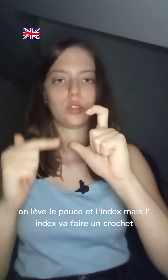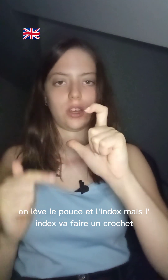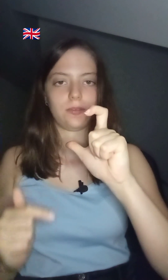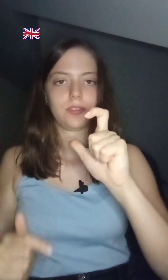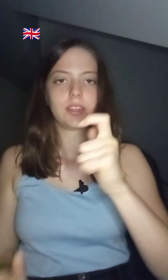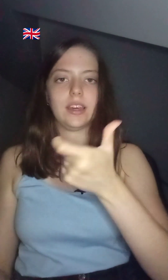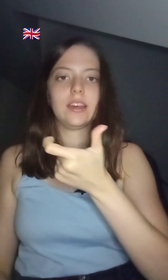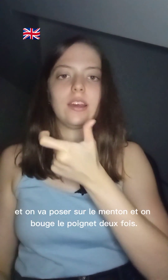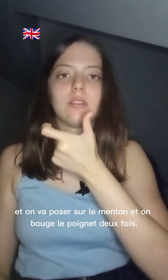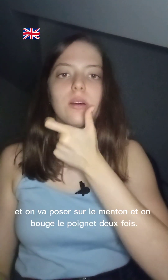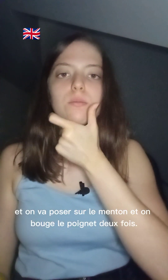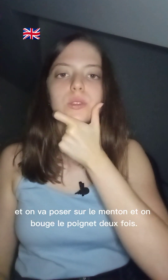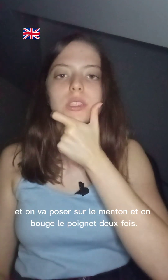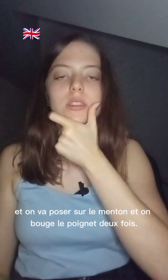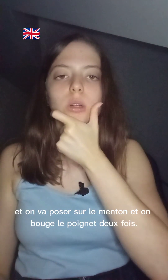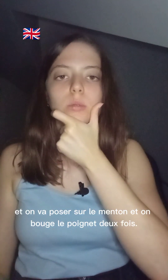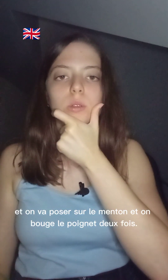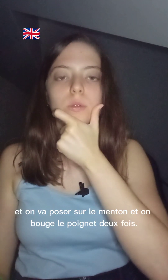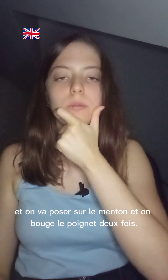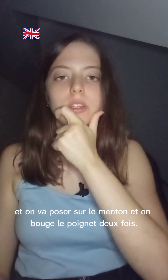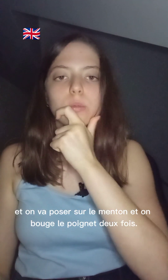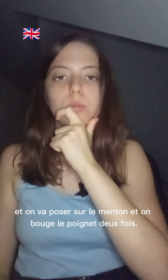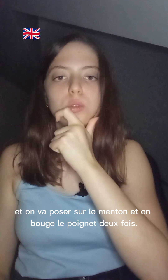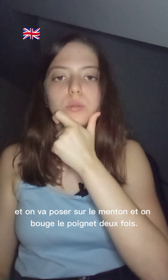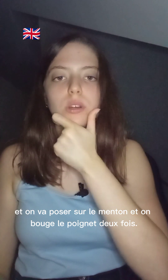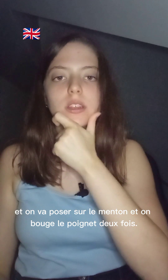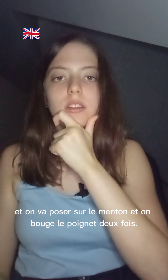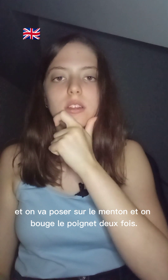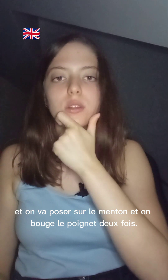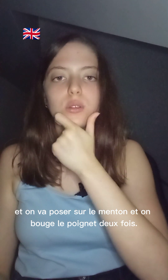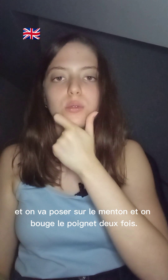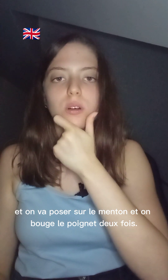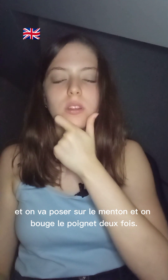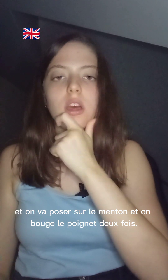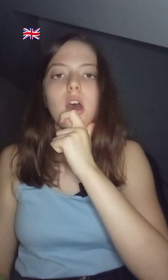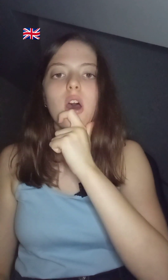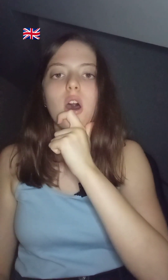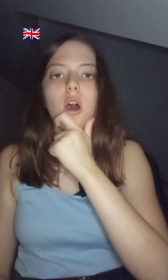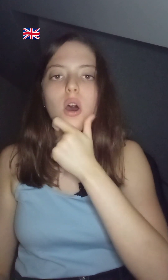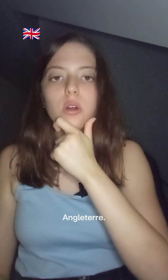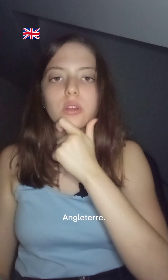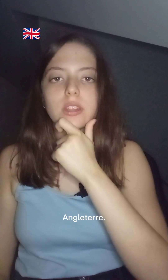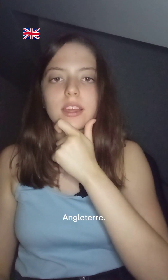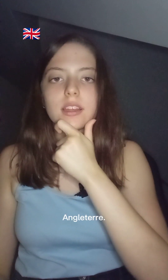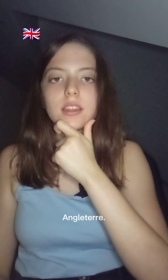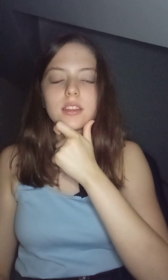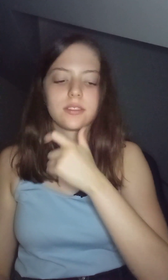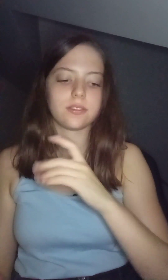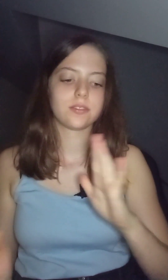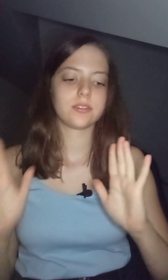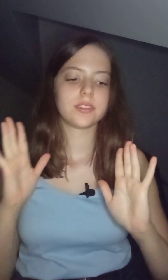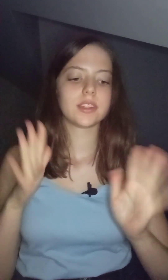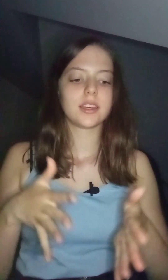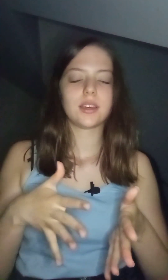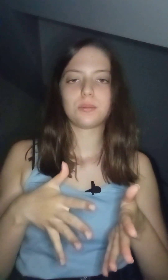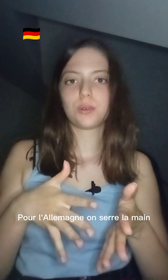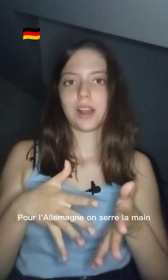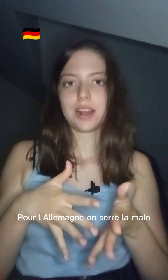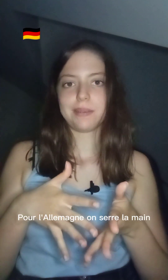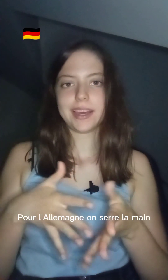crochet. Et on va poser sur le menton et on bouge le poignet 2 fois. Angleterre. Pour l'Allemagne,